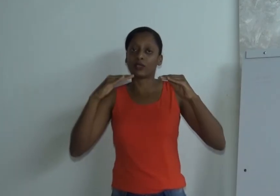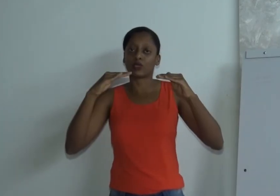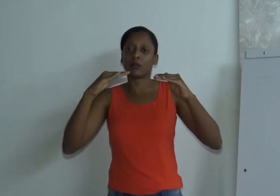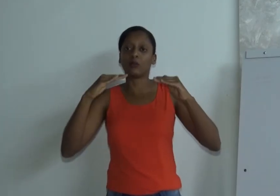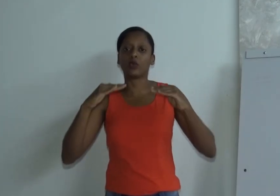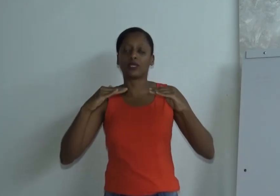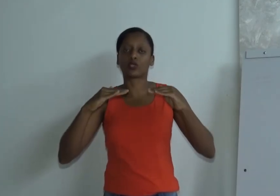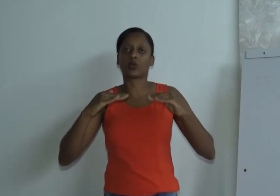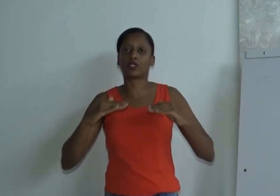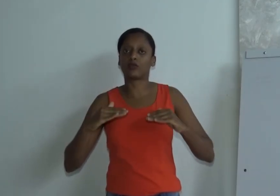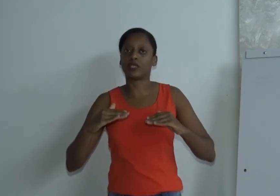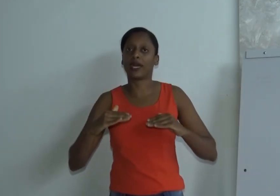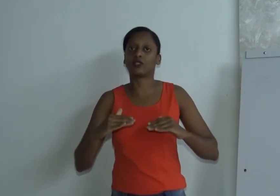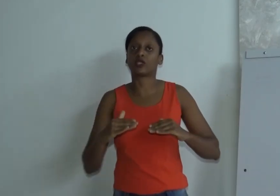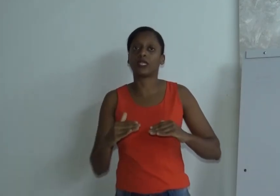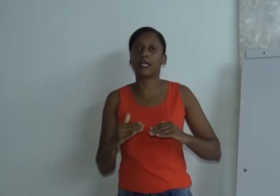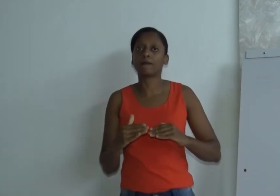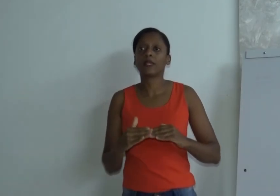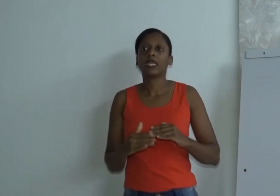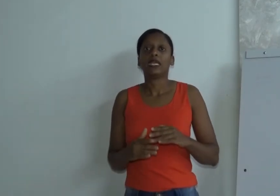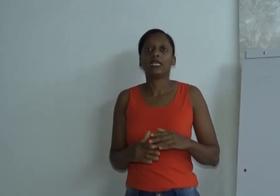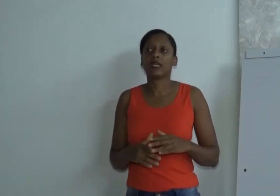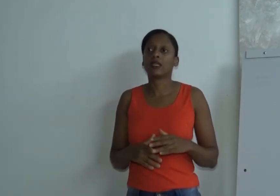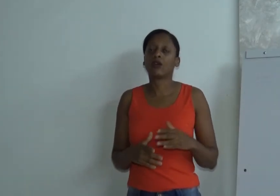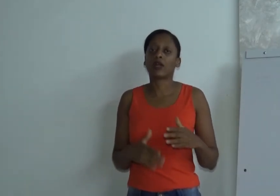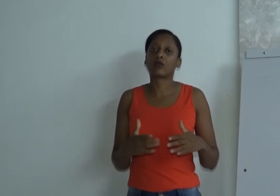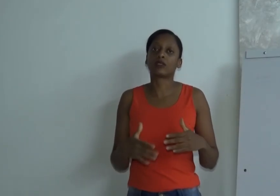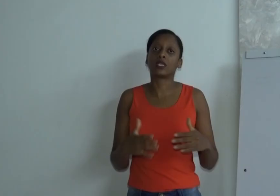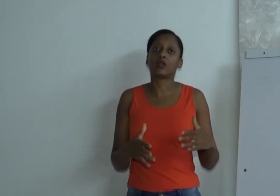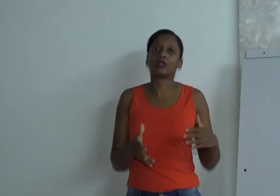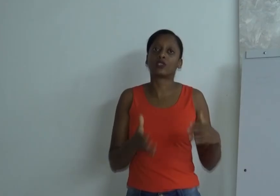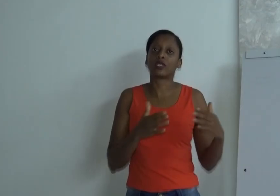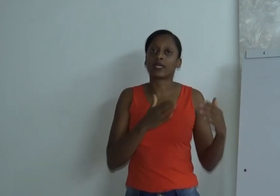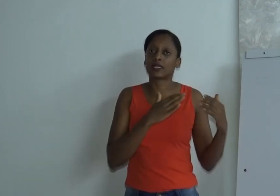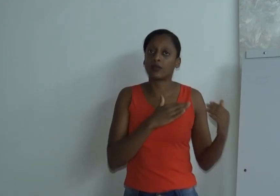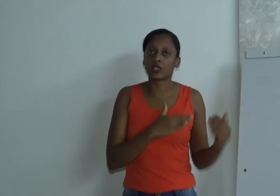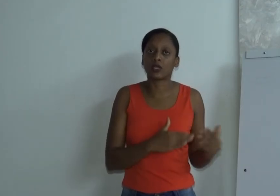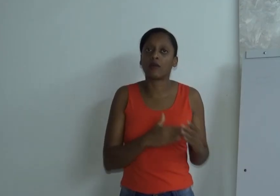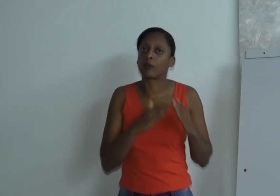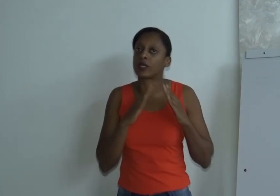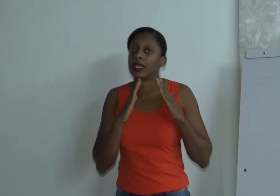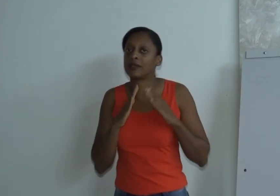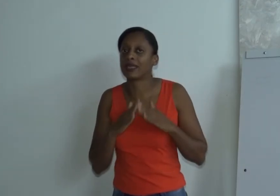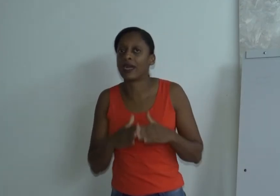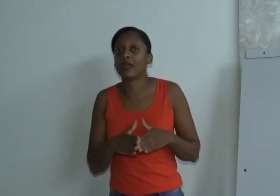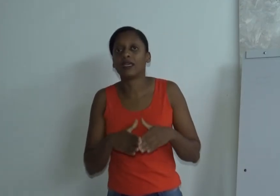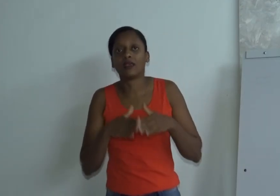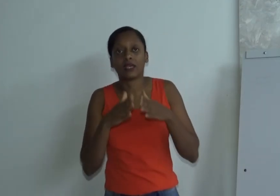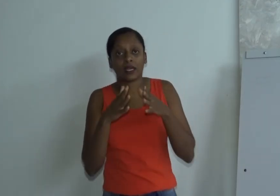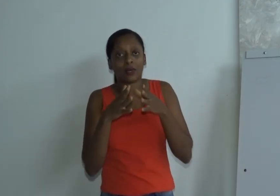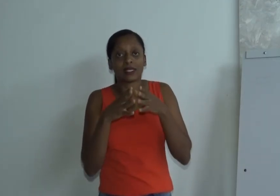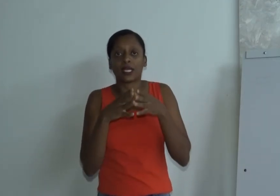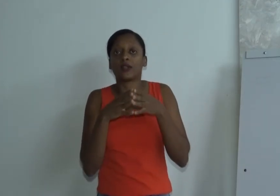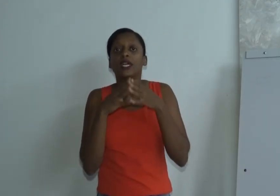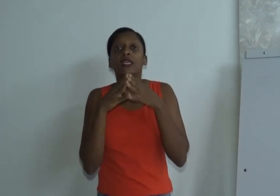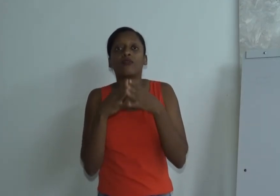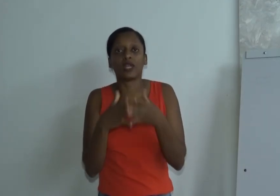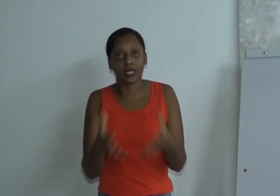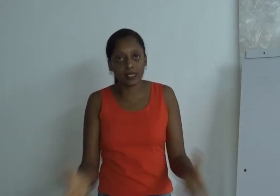reduzir muito a sua atividade ali, e ele não vai conseguir originar células novas, porque ele é uma célula